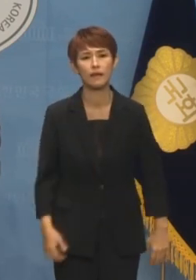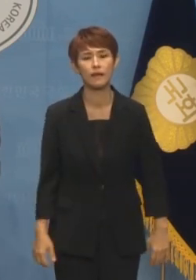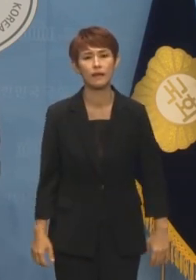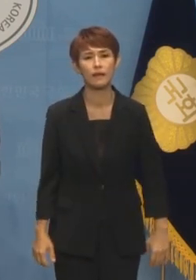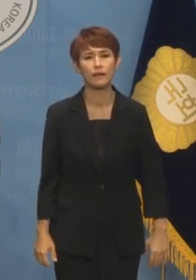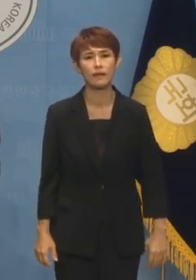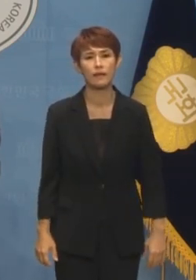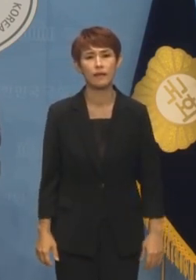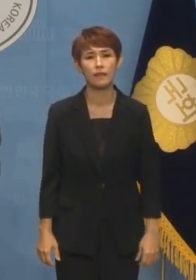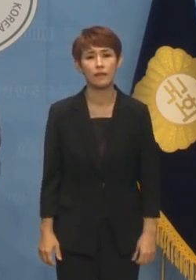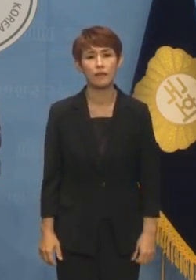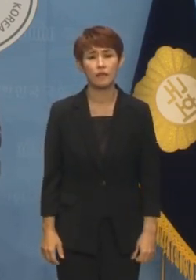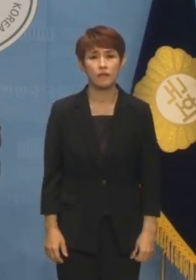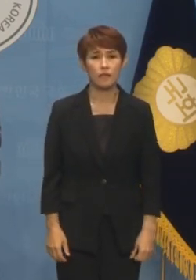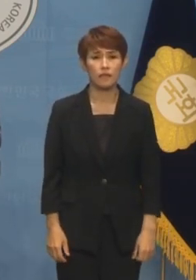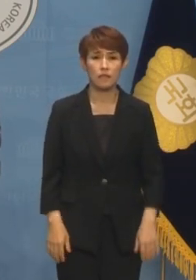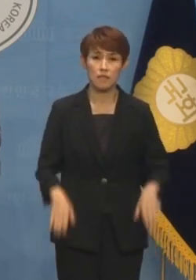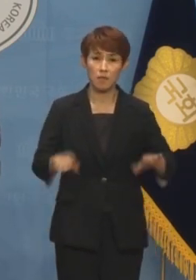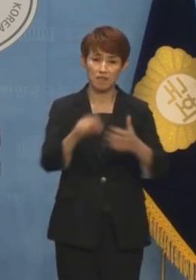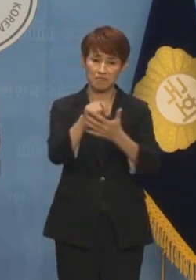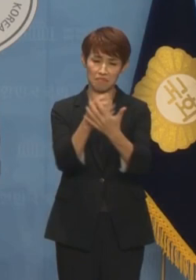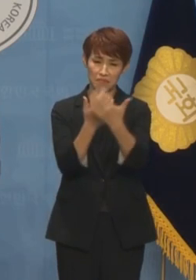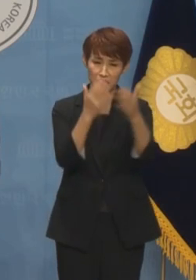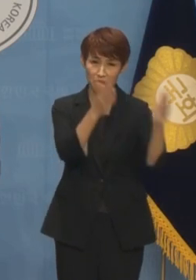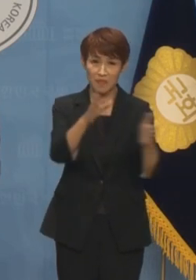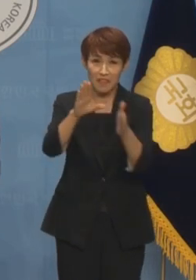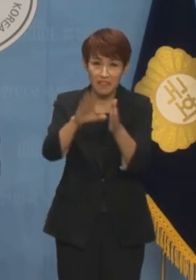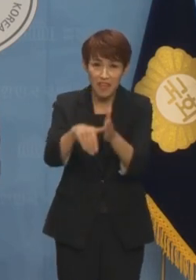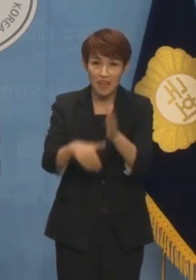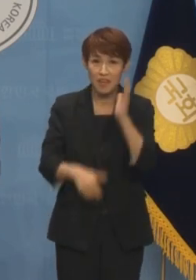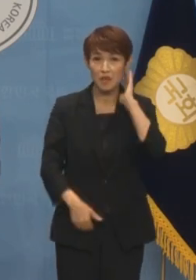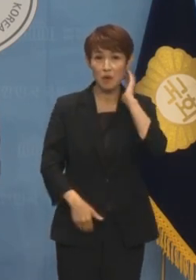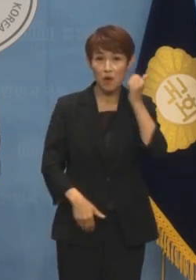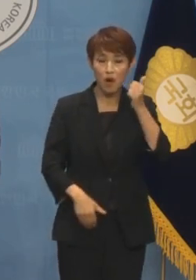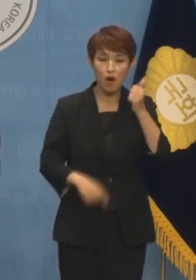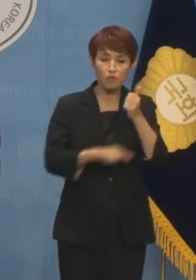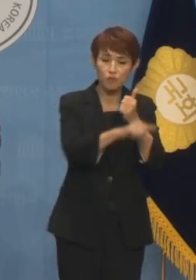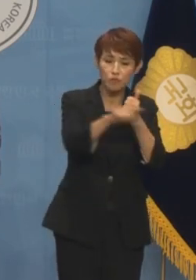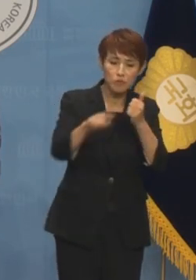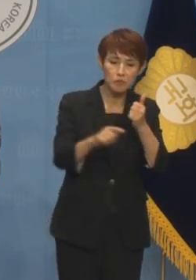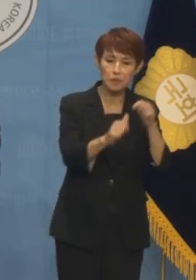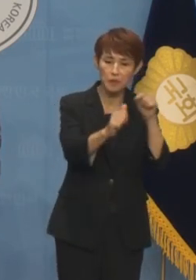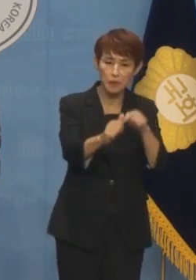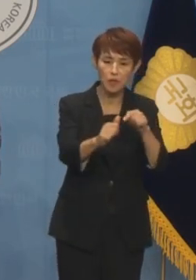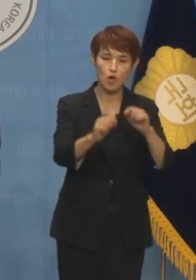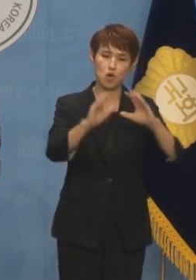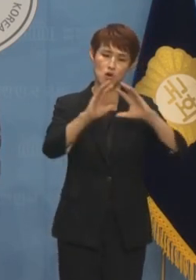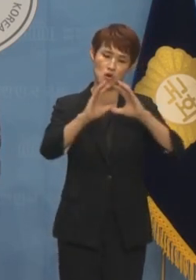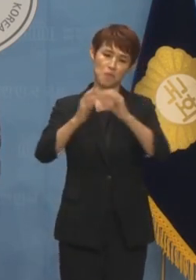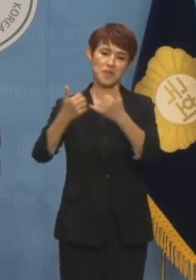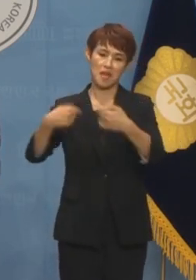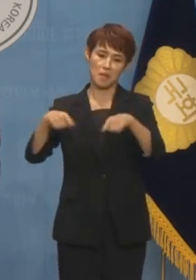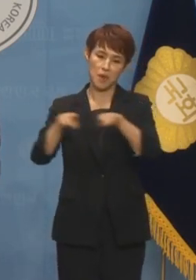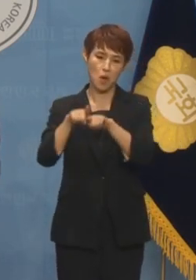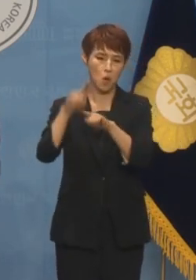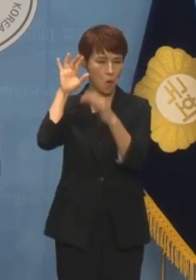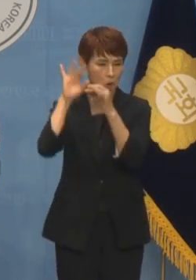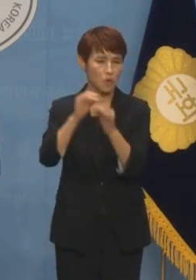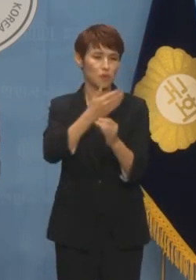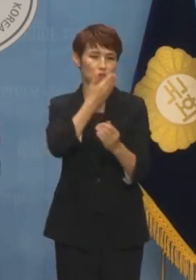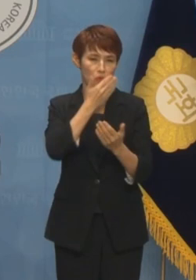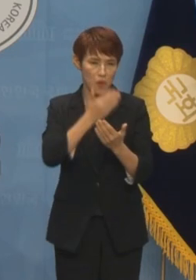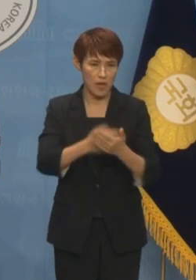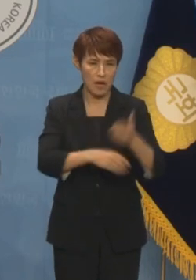분노스럽습니다. 이번 회견을 준비하며 대통령은 참모들에게 국민과 공감하는 것이 가장